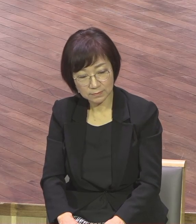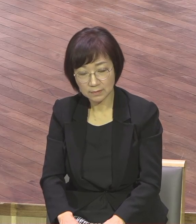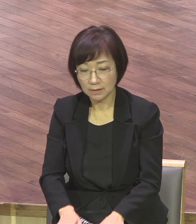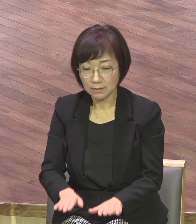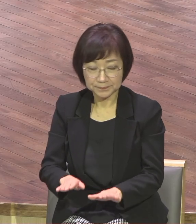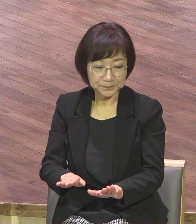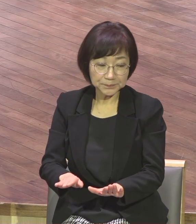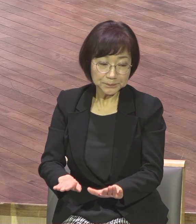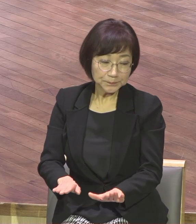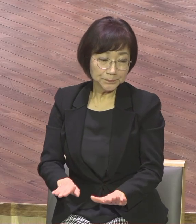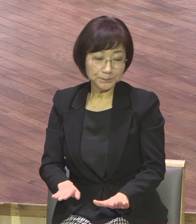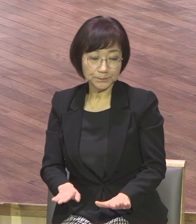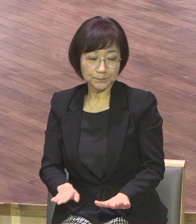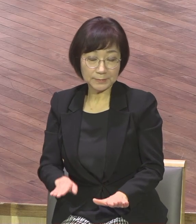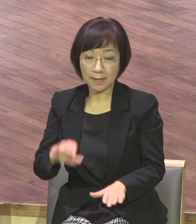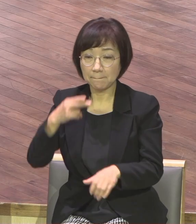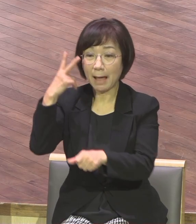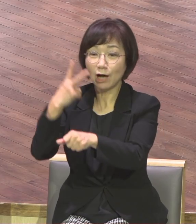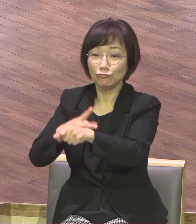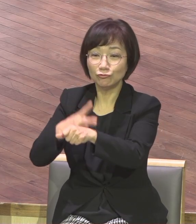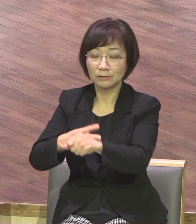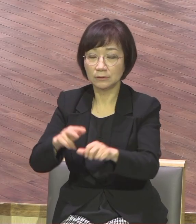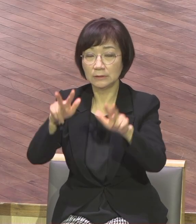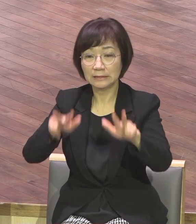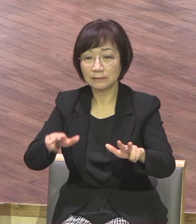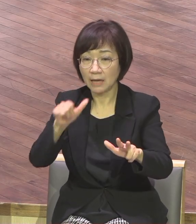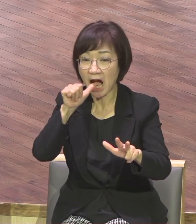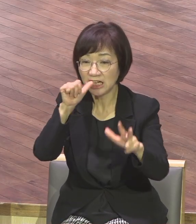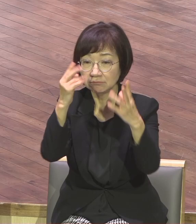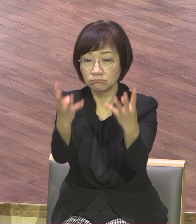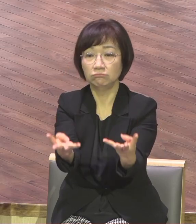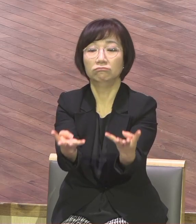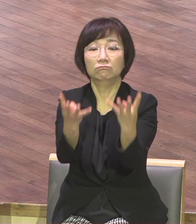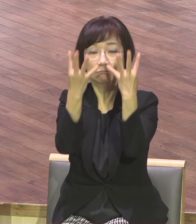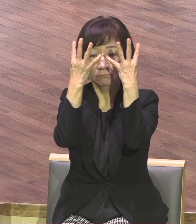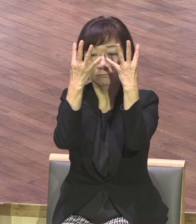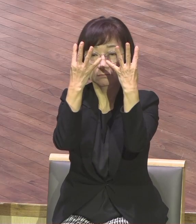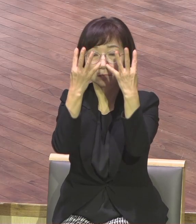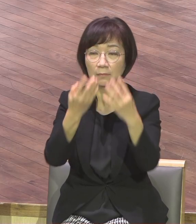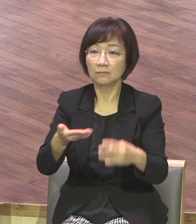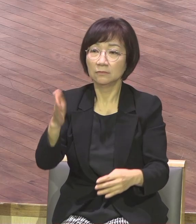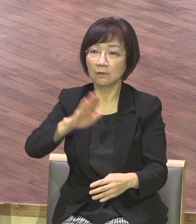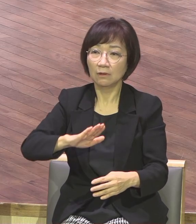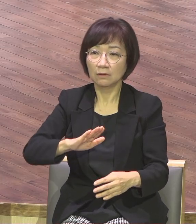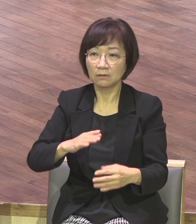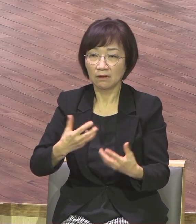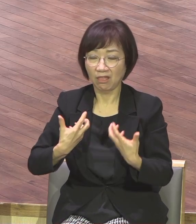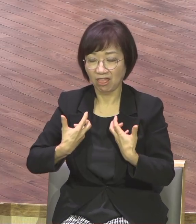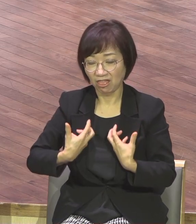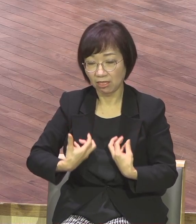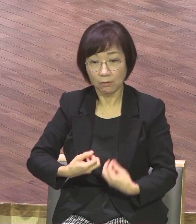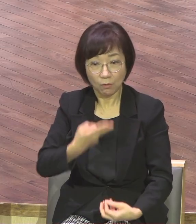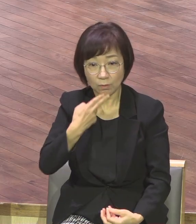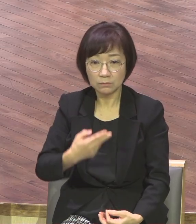바울이 지금 말이요 감옥에 갇혀가고 자기가 지금 대사 신분이라고 말하지 않습니까? 나는 그리스도의